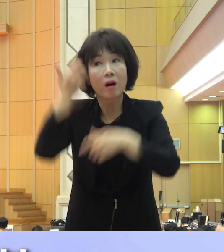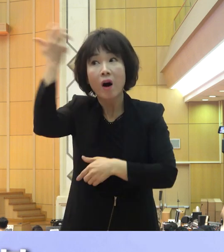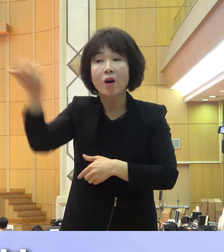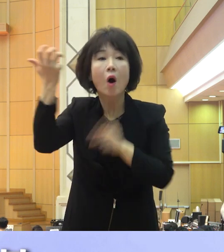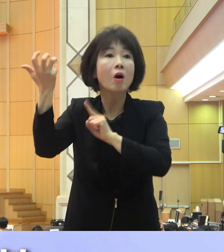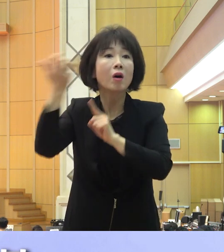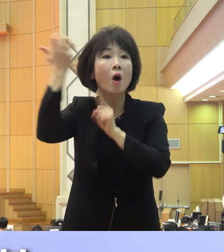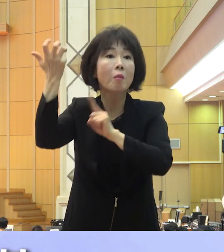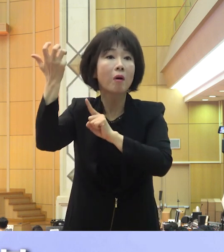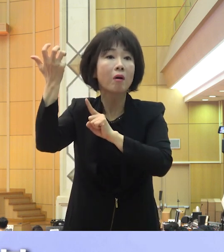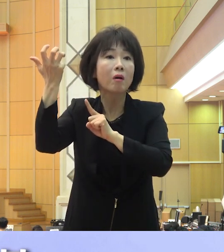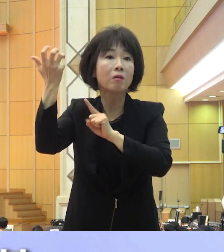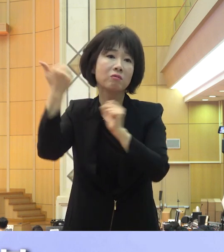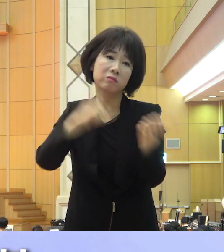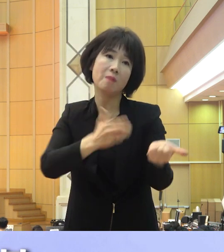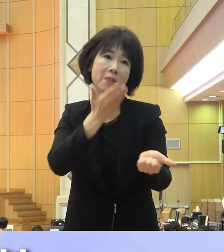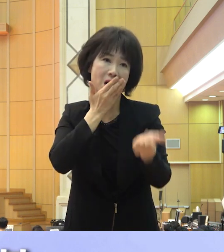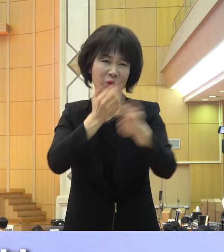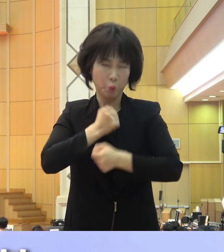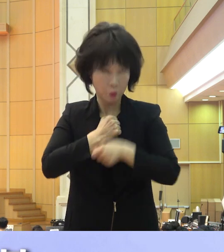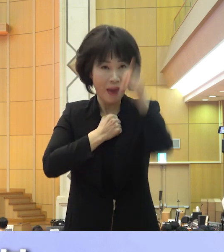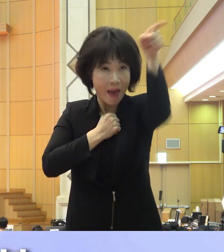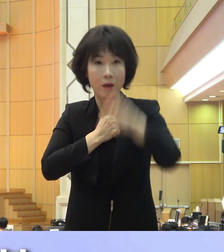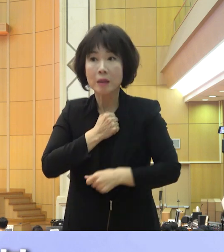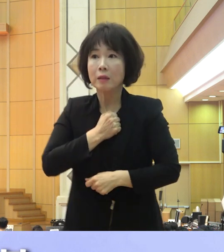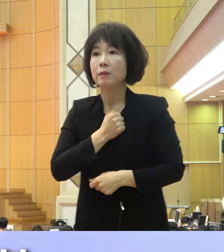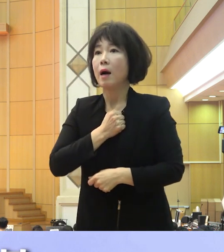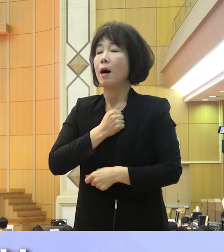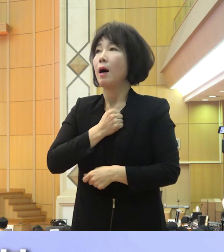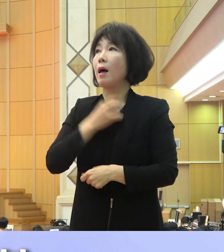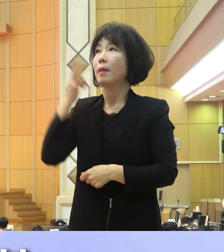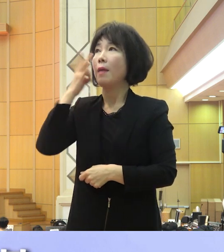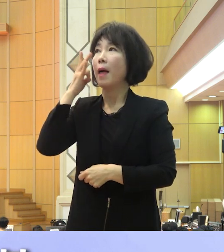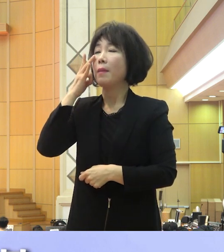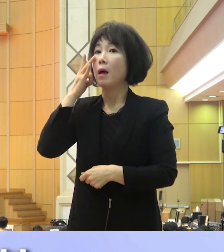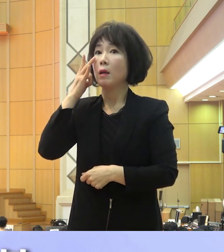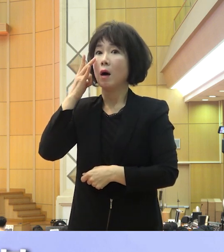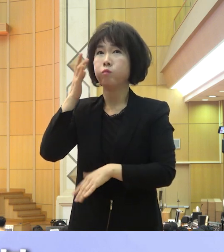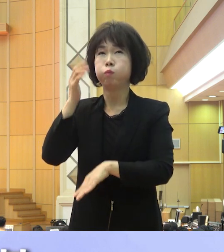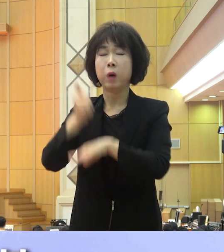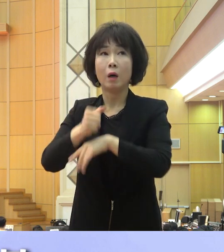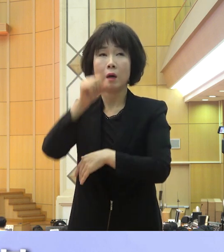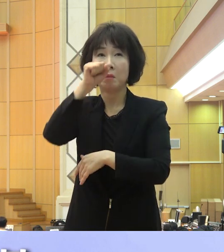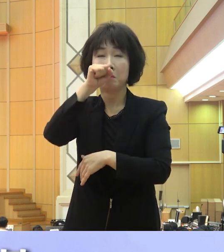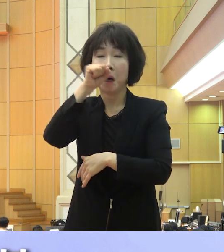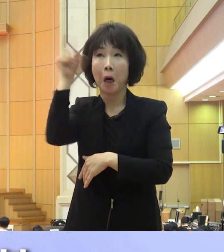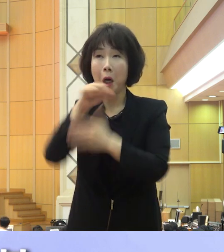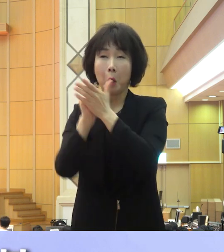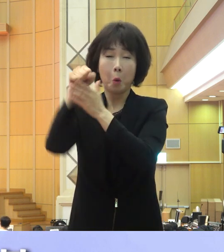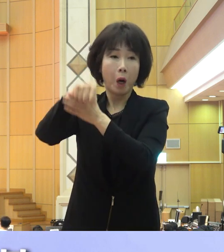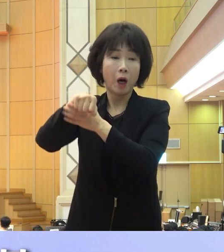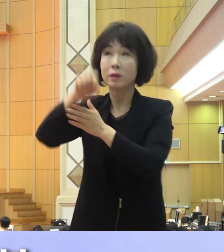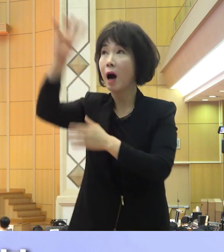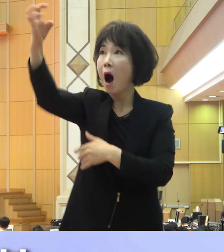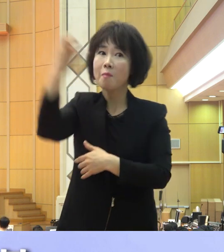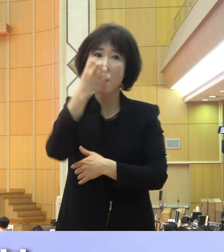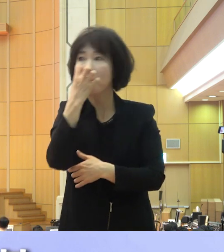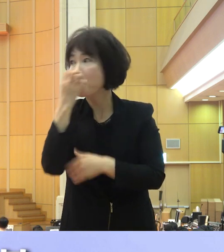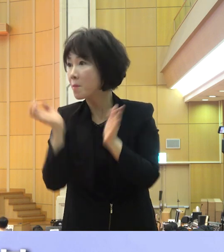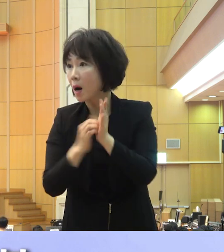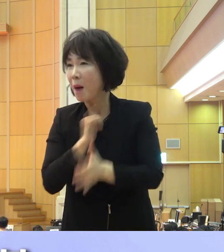살아있던 영이 죽는다는 것입니다. 아담 하와가 선악과를 따먹고 죄를 범해서